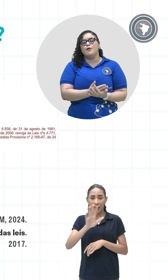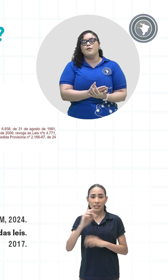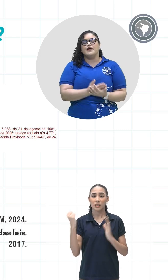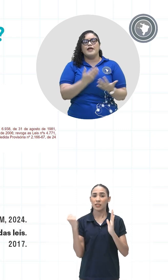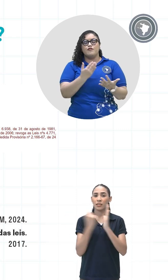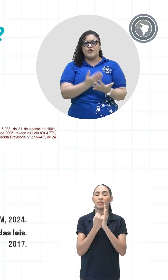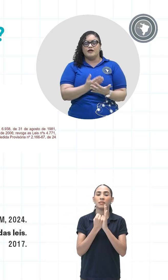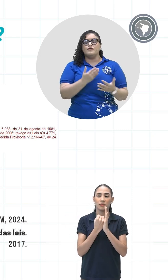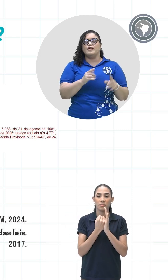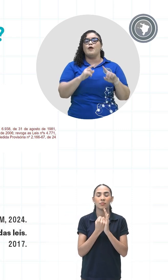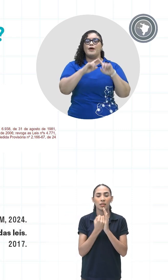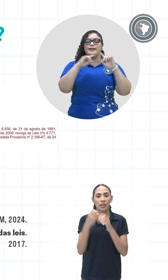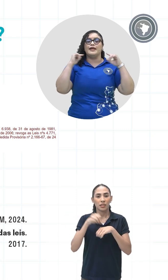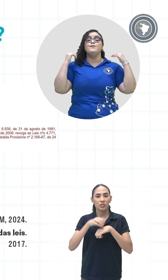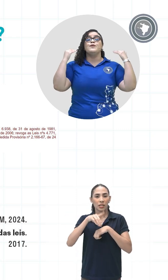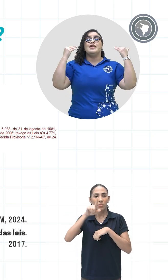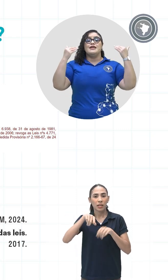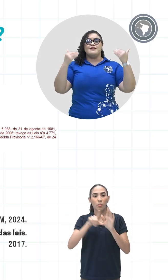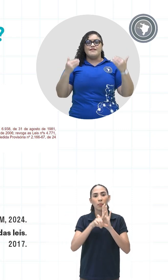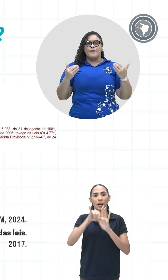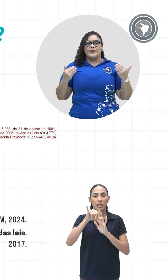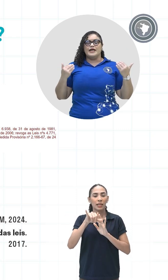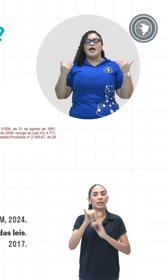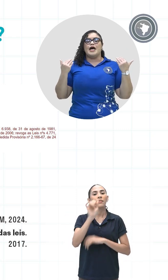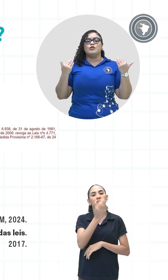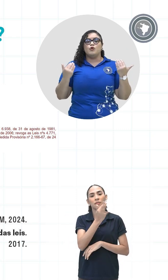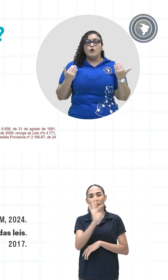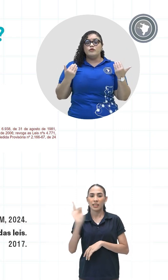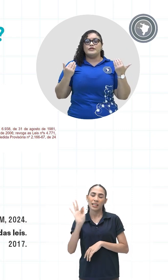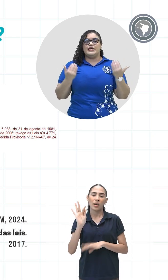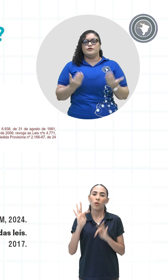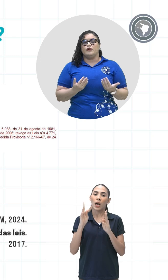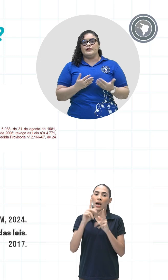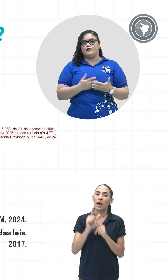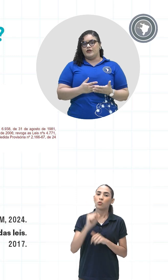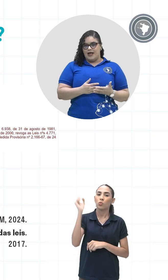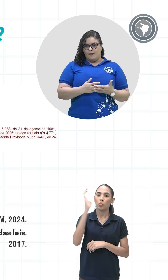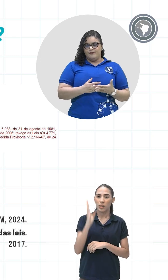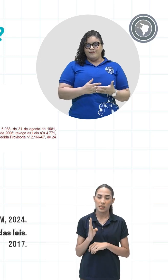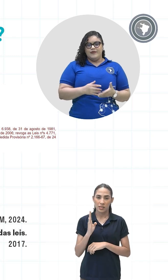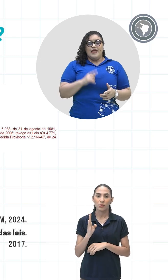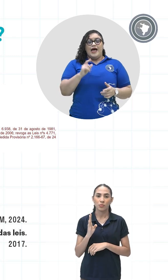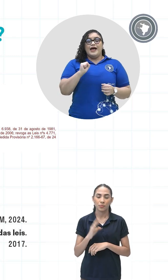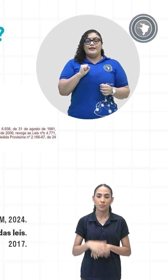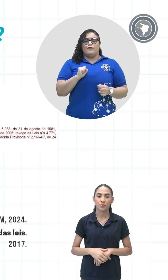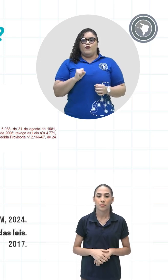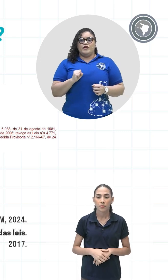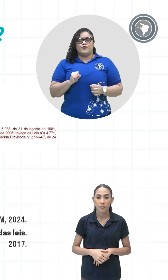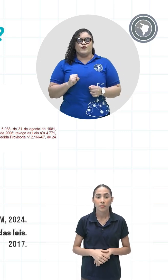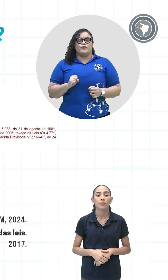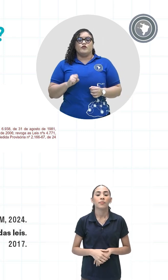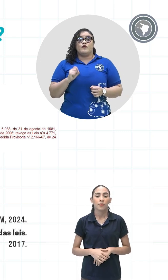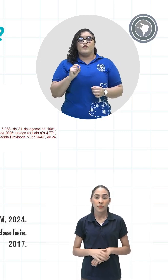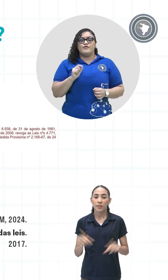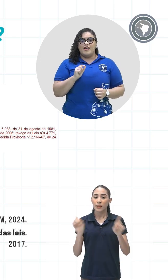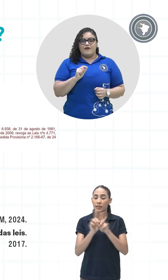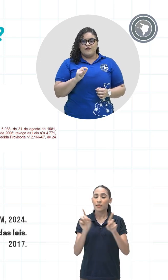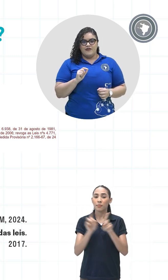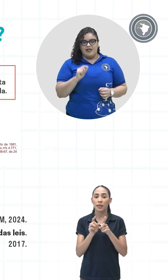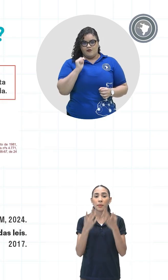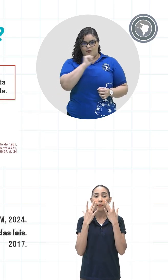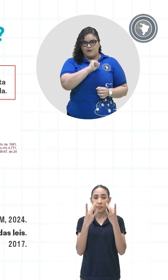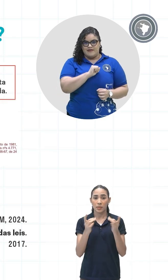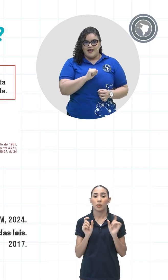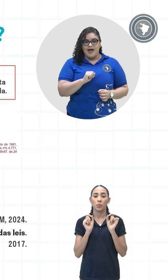nossa República, indicando que é uma lei que se aplica a todo o território nacional. Além disso, nós vamos